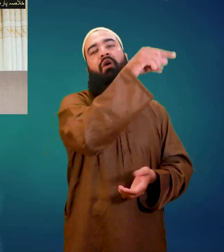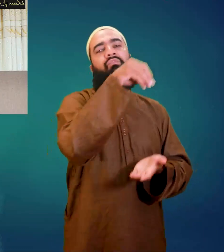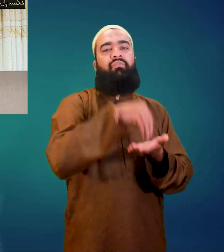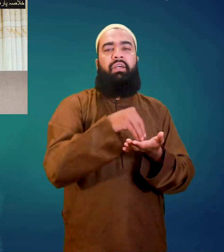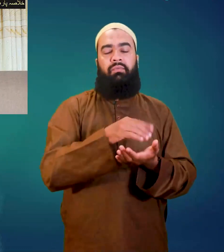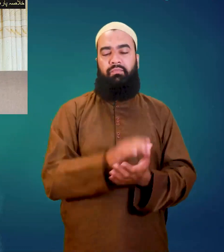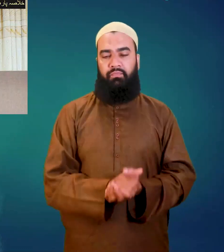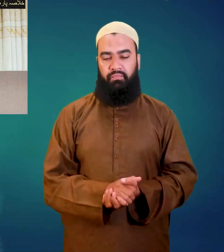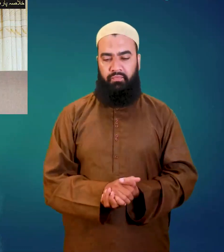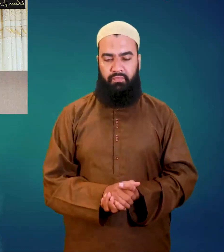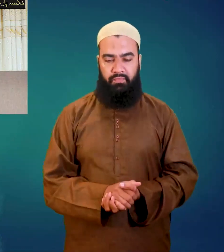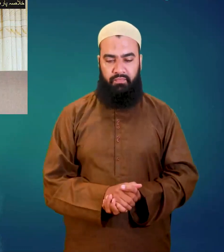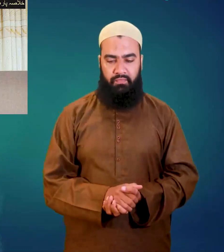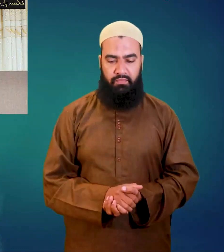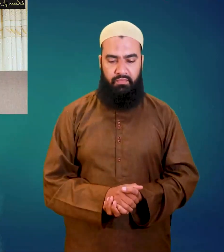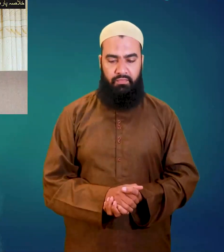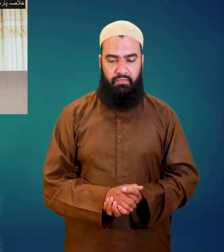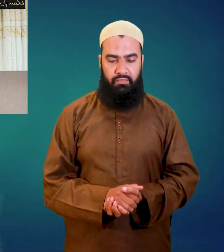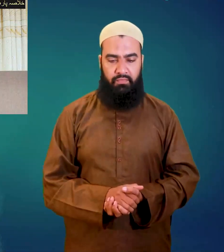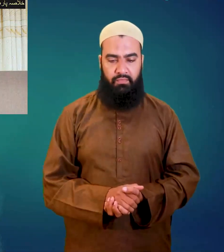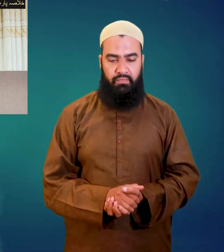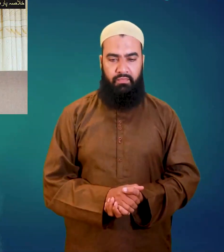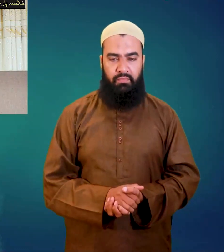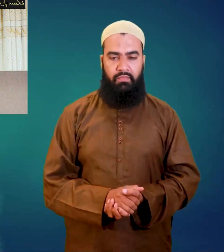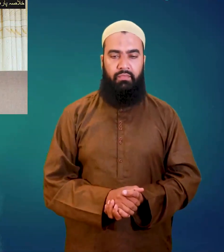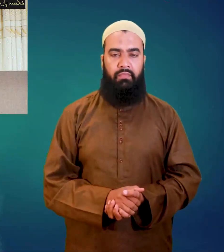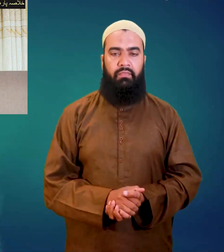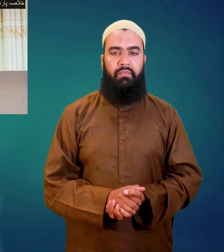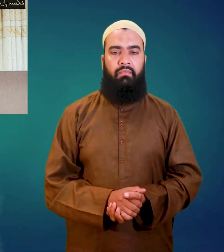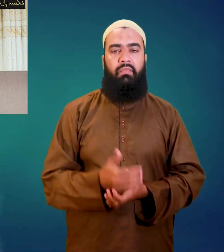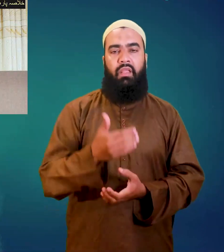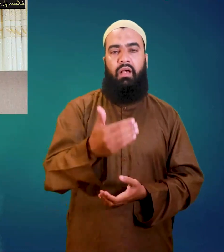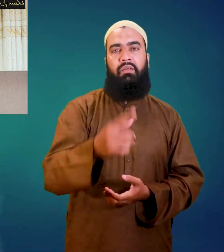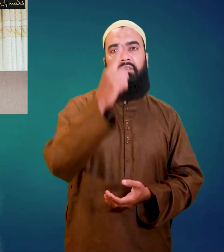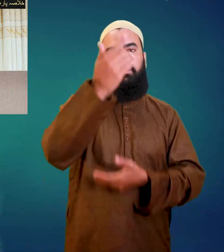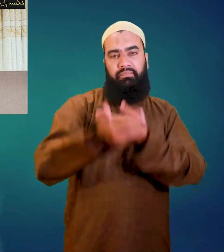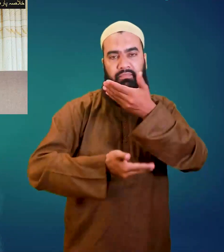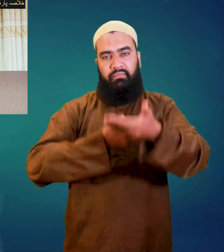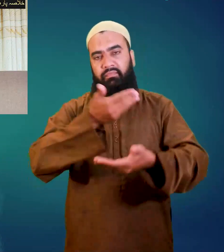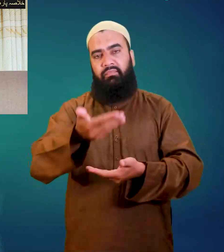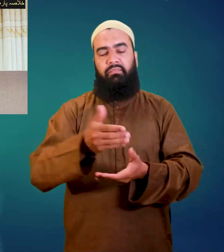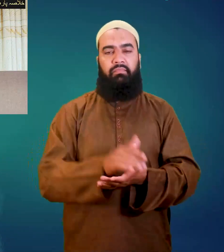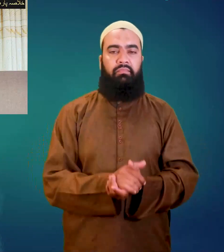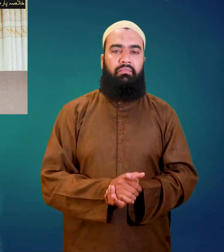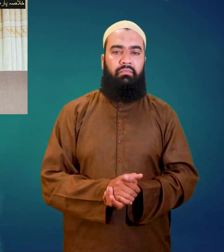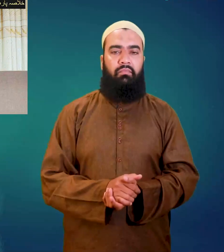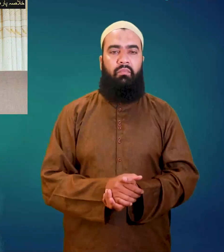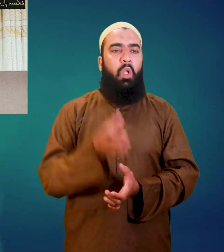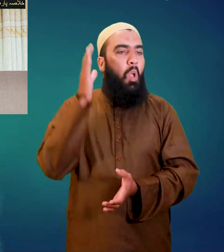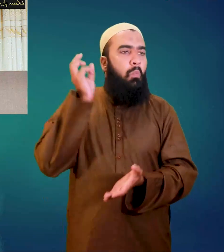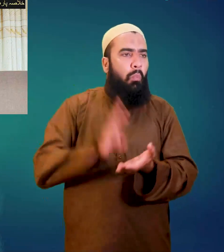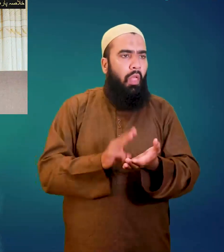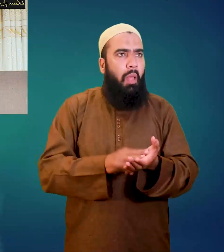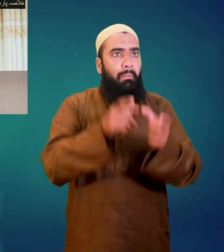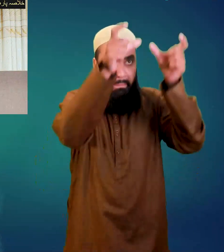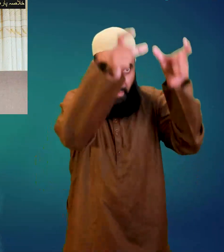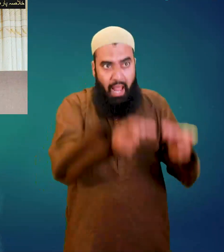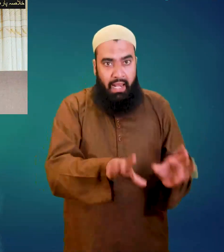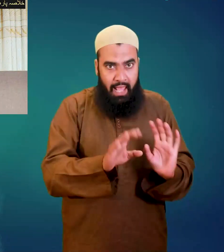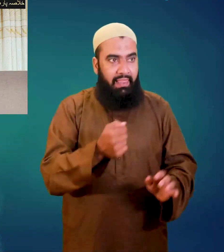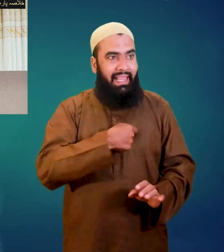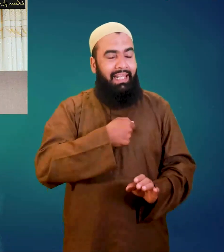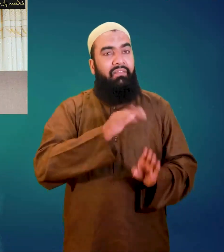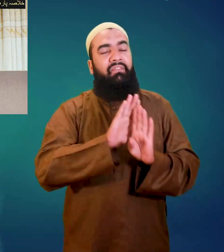61، اولئک یسارعون فی الخیرات، نیک لوگ کی ایک نشانی یہ بیان فرمائی کہ جس